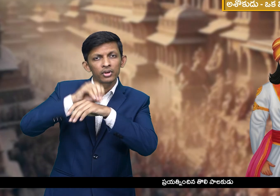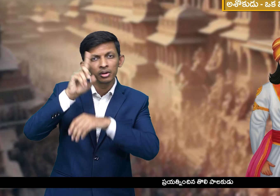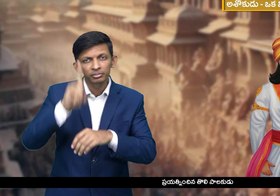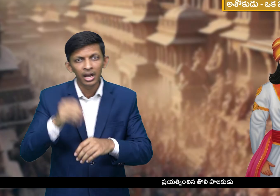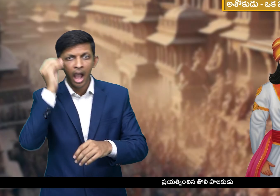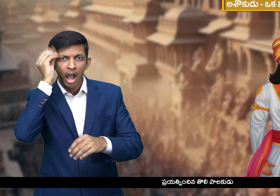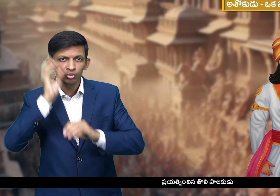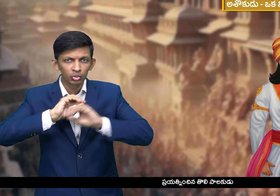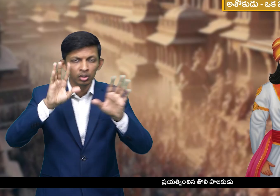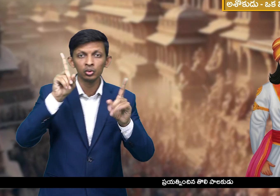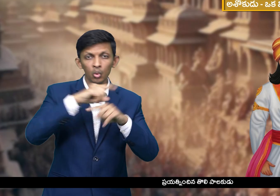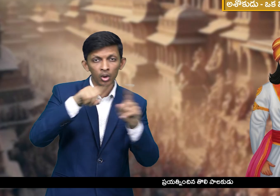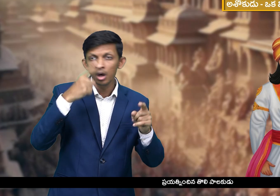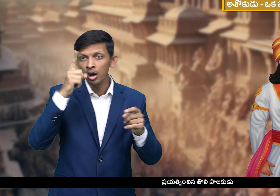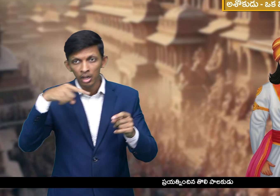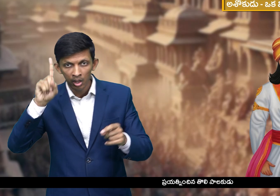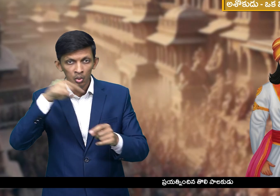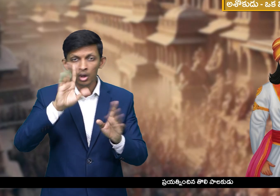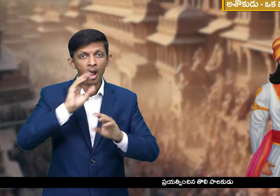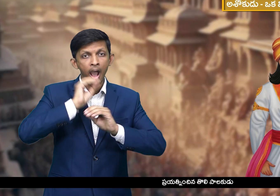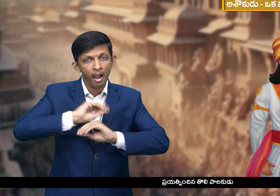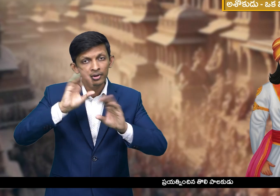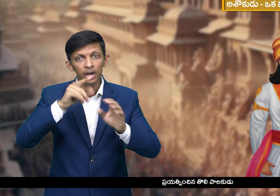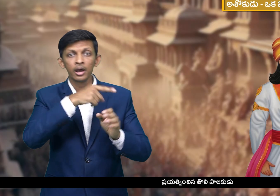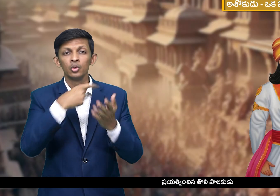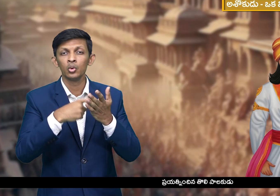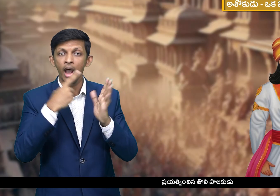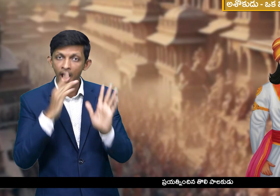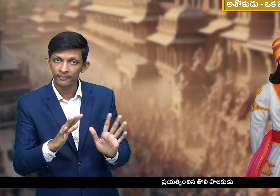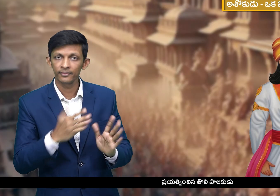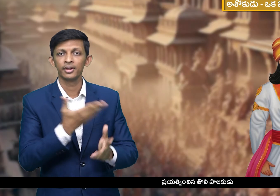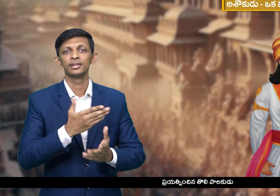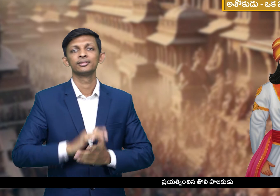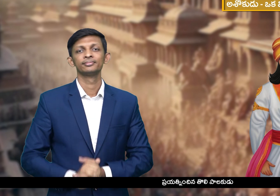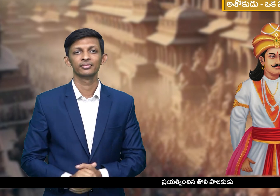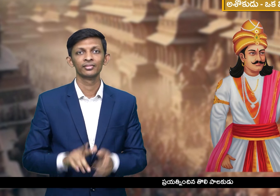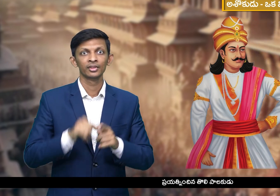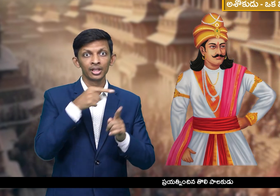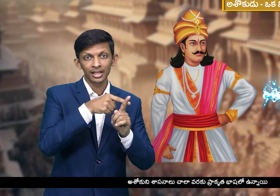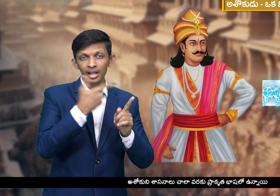ప్రయత్నించిన తొలి పాలకుడు.